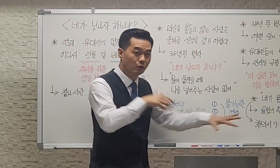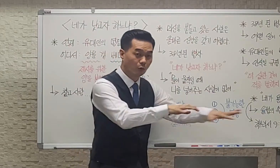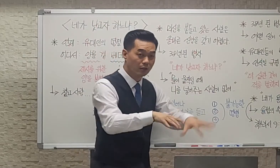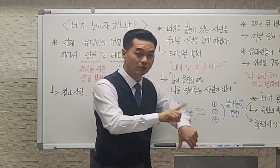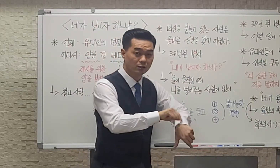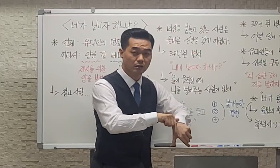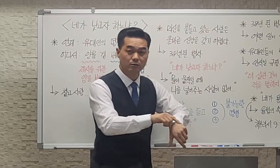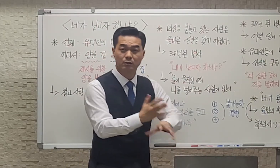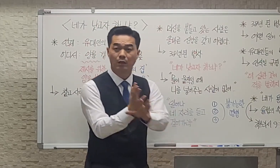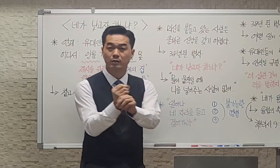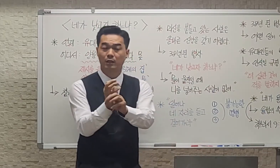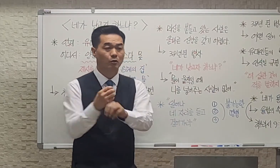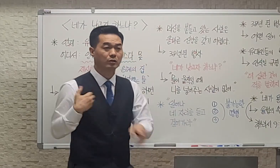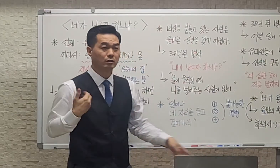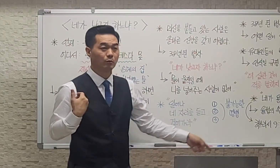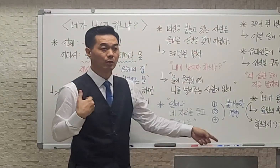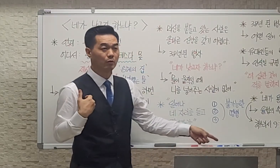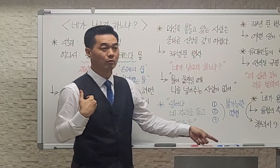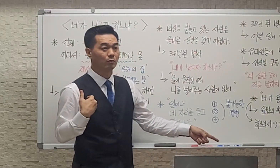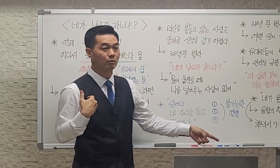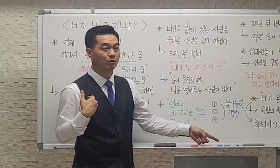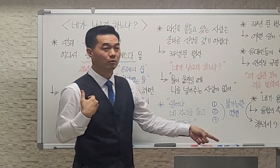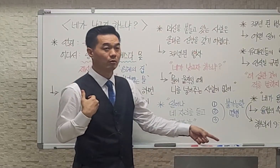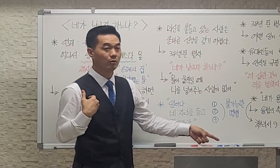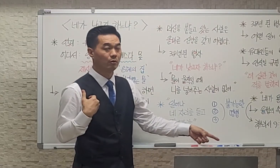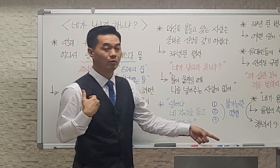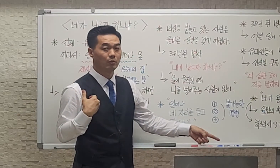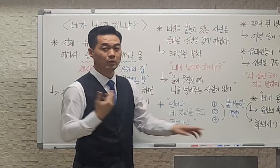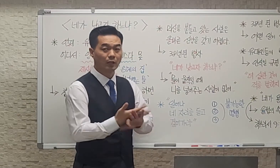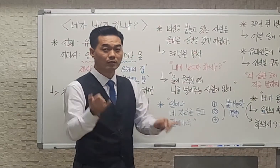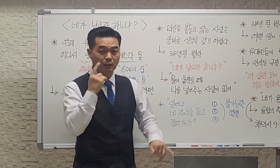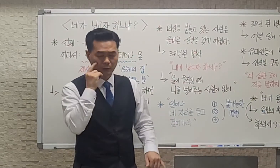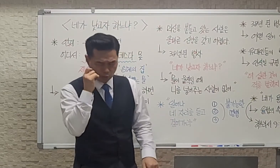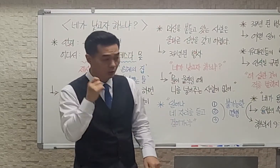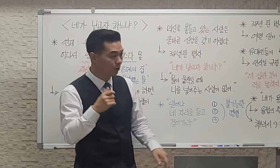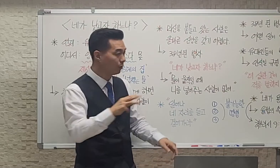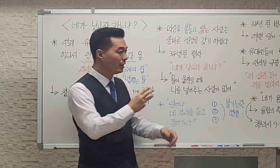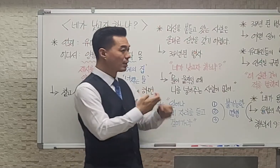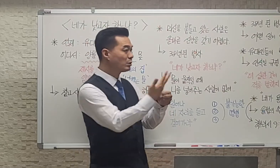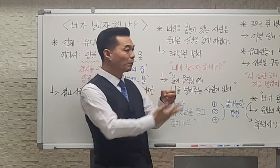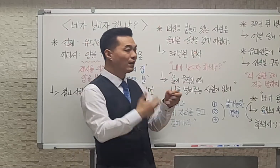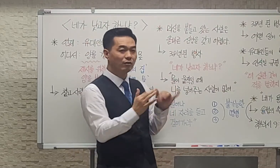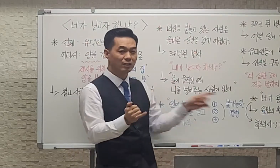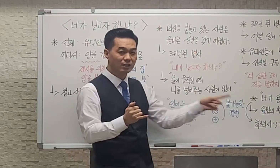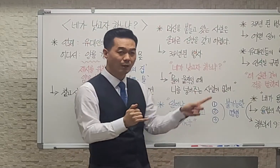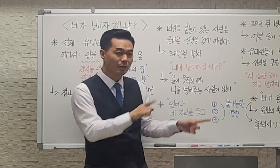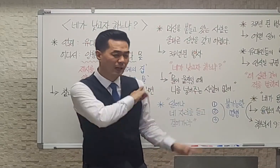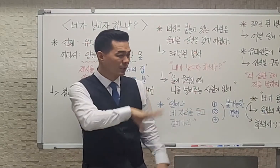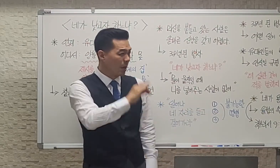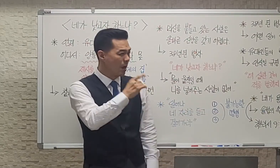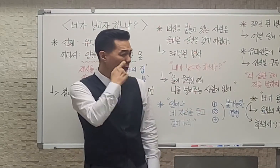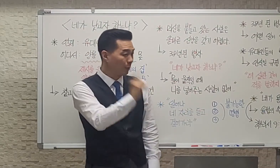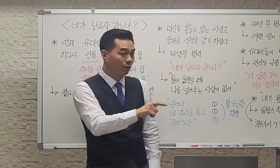동하는 시간이 언제인지 몰라요. 근데 다른 사람 다 줘라도 38년 된 이 사람이 제일 먼저